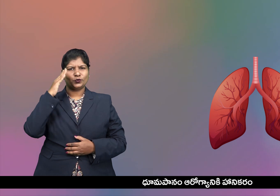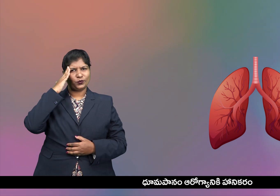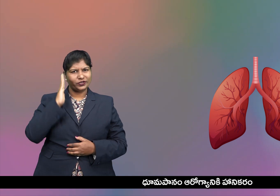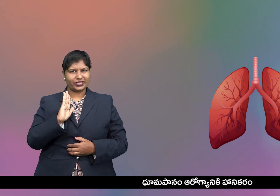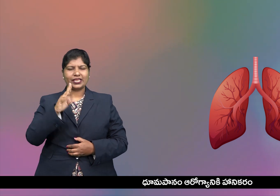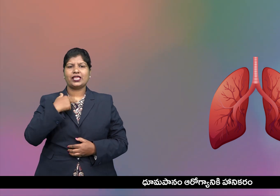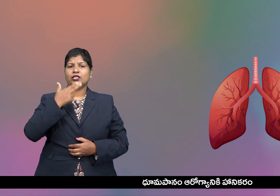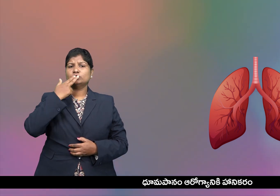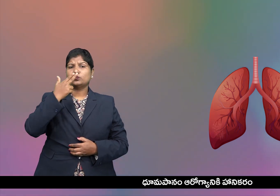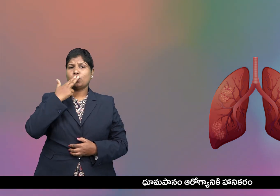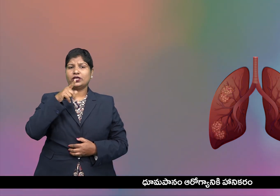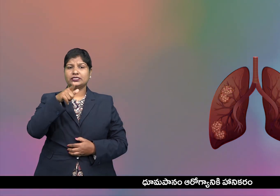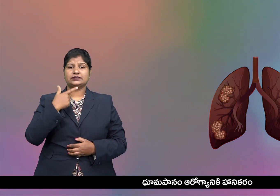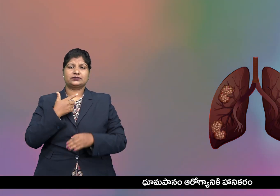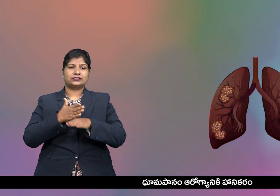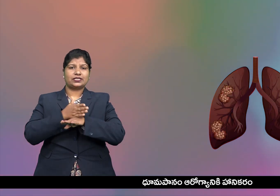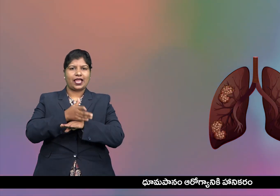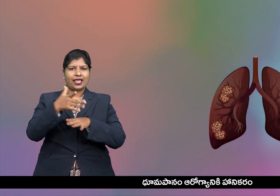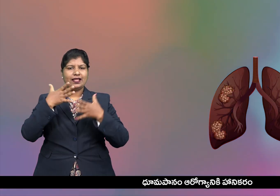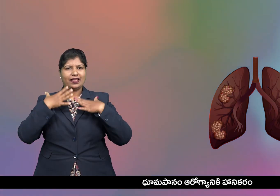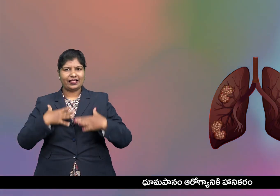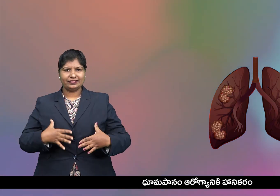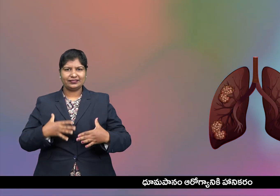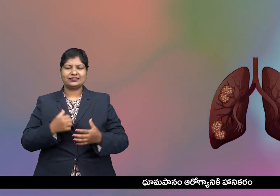ధూమపానం ఆరోగ్యానికి హానికరం.